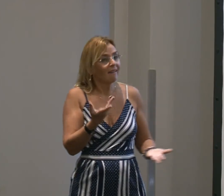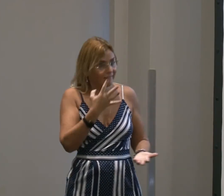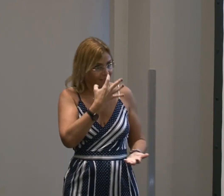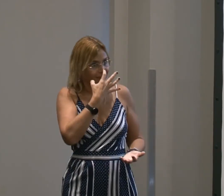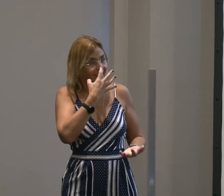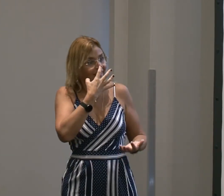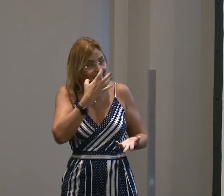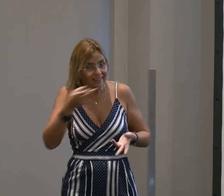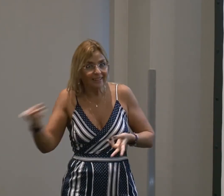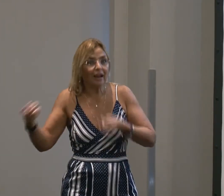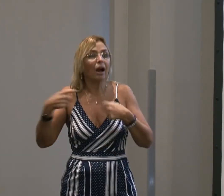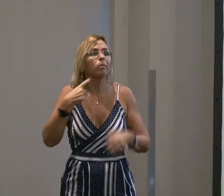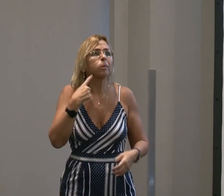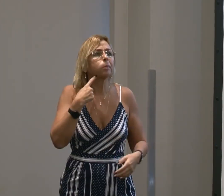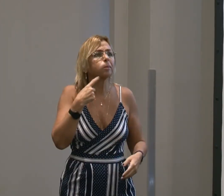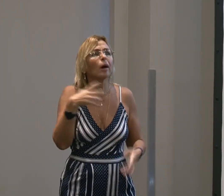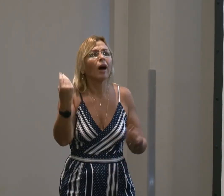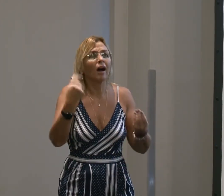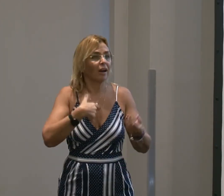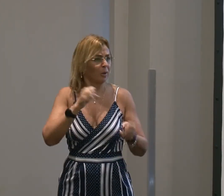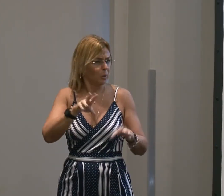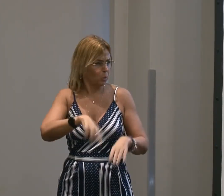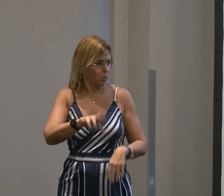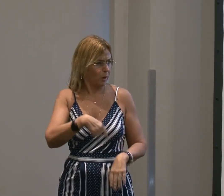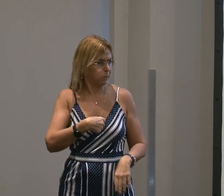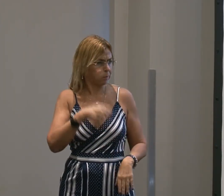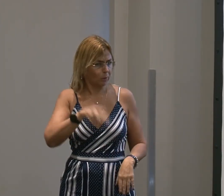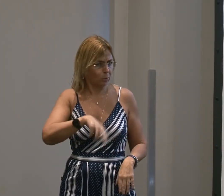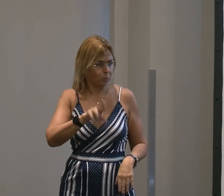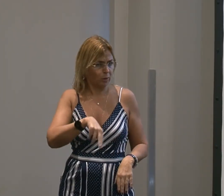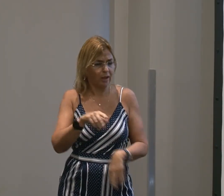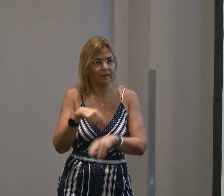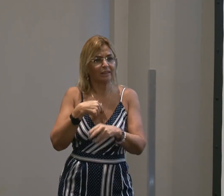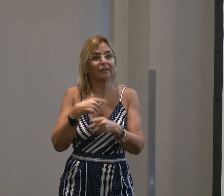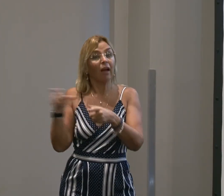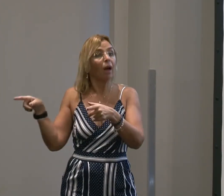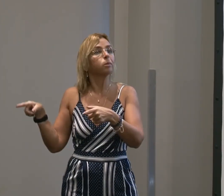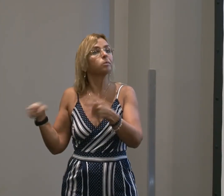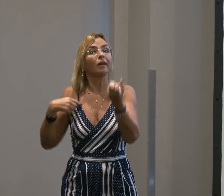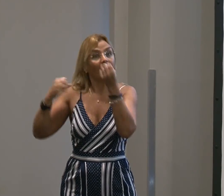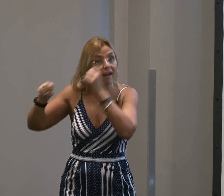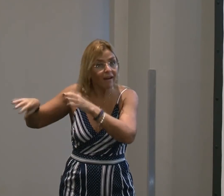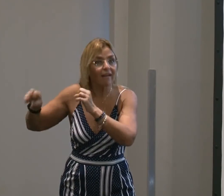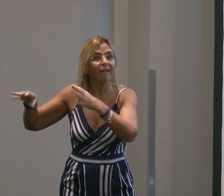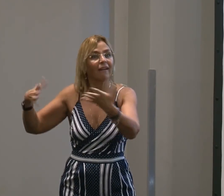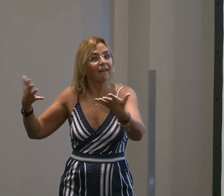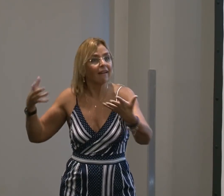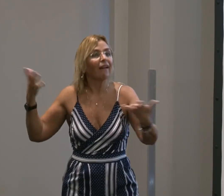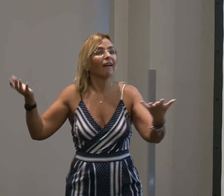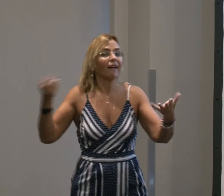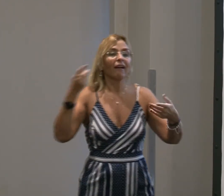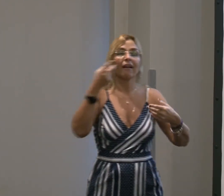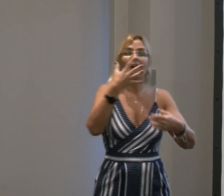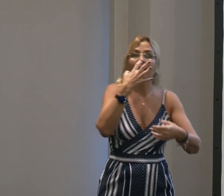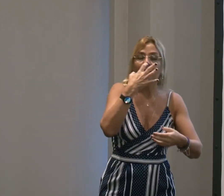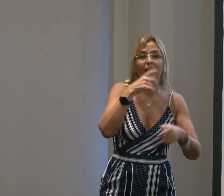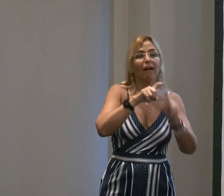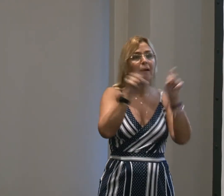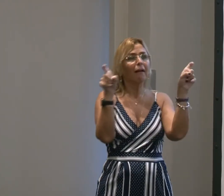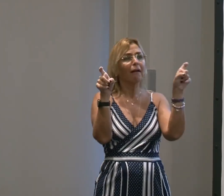uma variante sobre dever, aparece uma outra variante nesse atendimento. Então, o que acontece é que os médicos, em contato